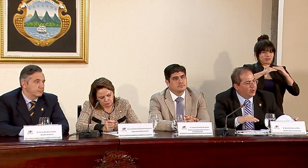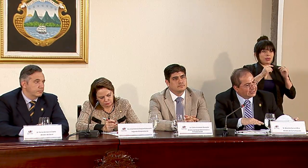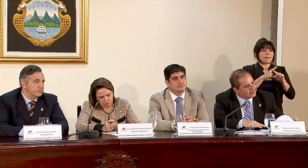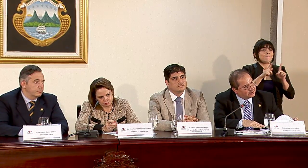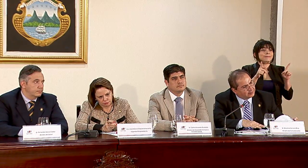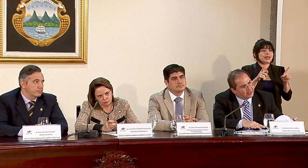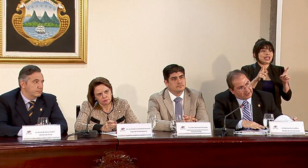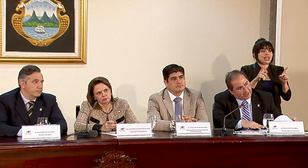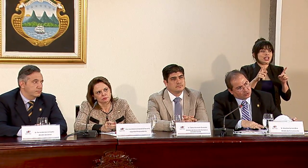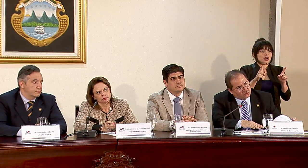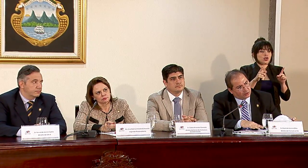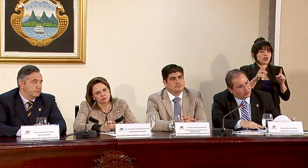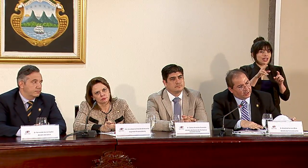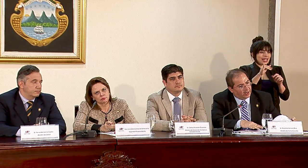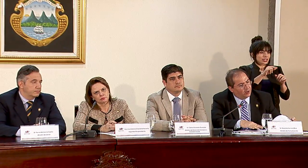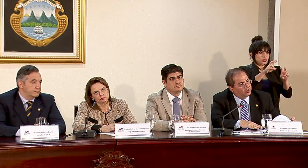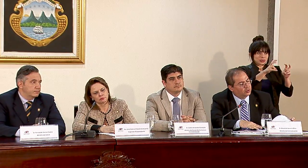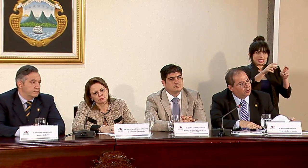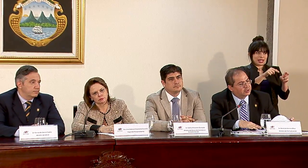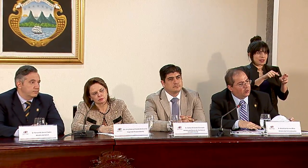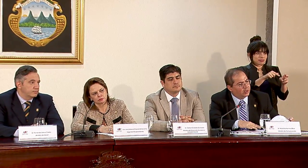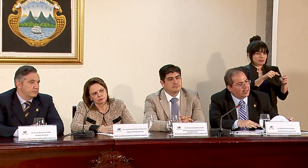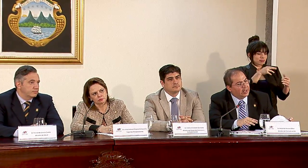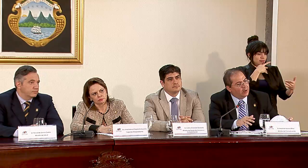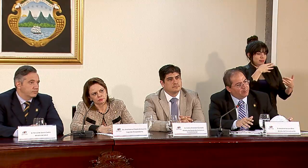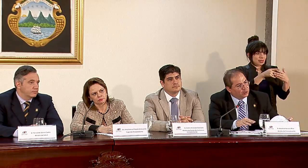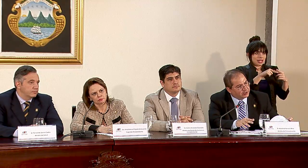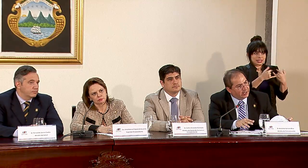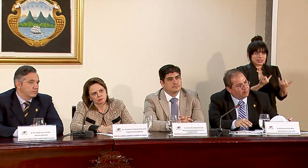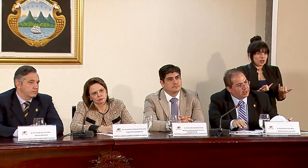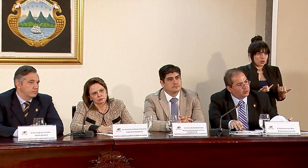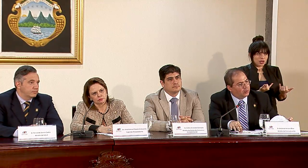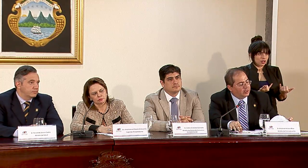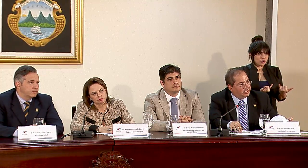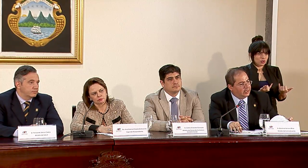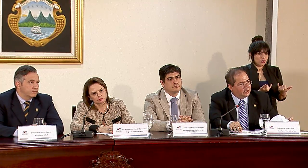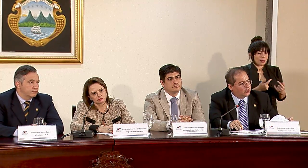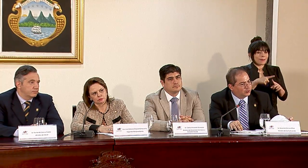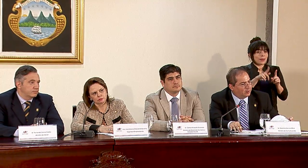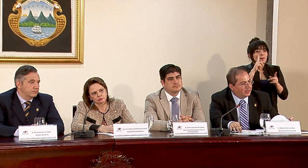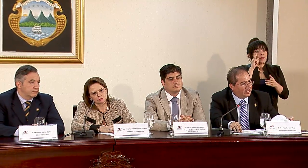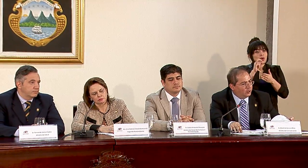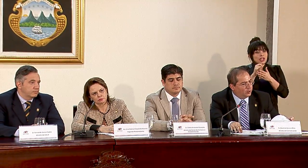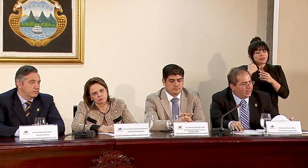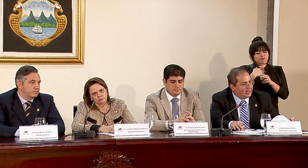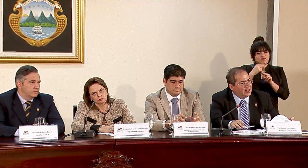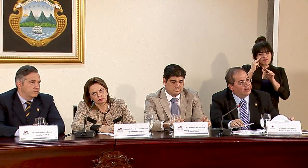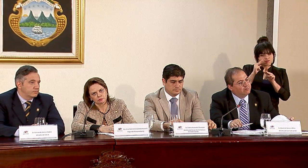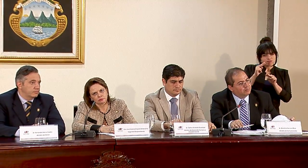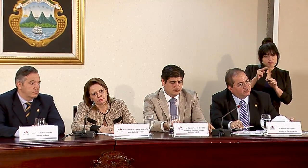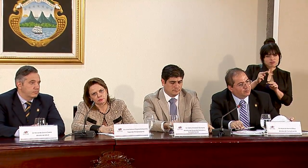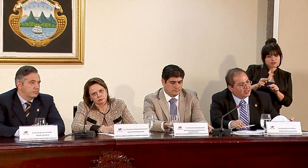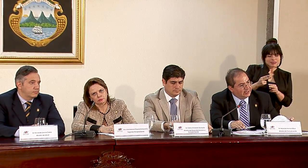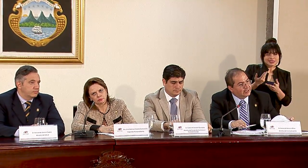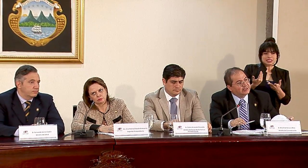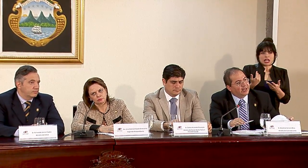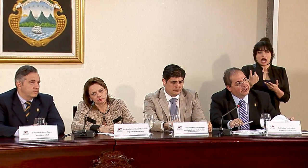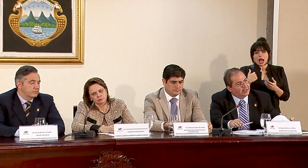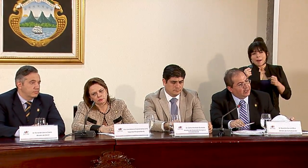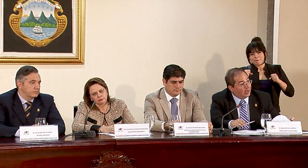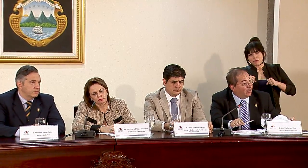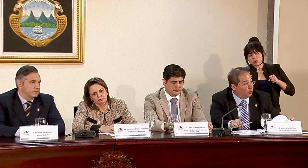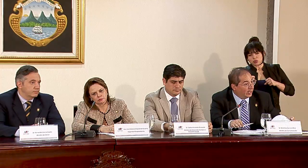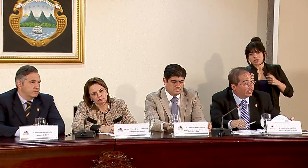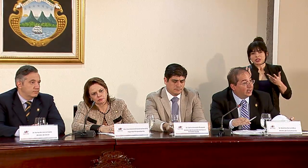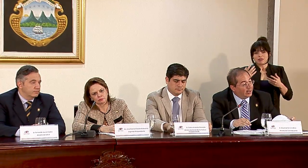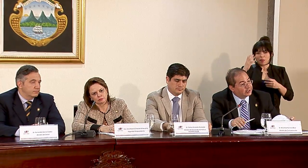No es el caso de lo que ha ocurrido hasta ahora, pero sin embargo, se observa que hay una tendencia